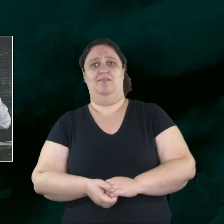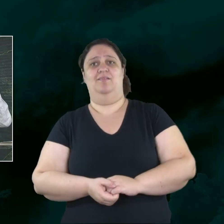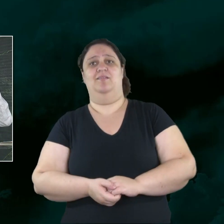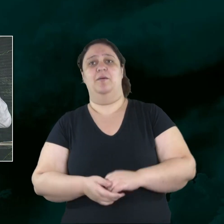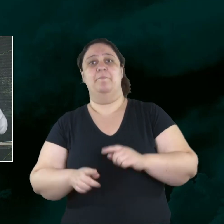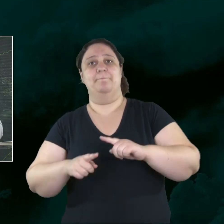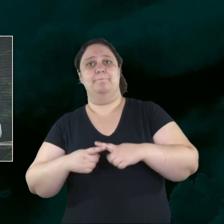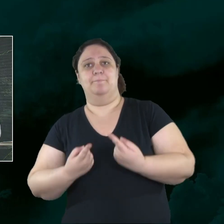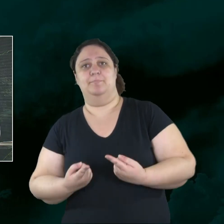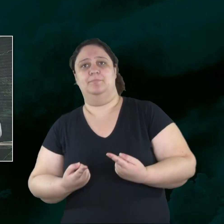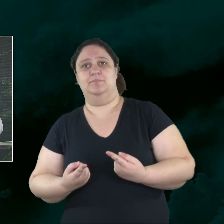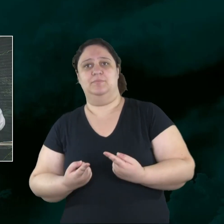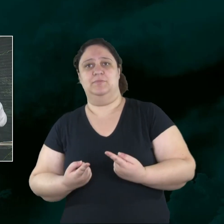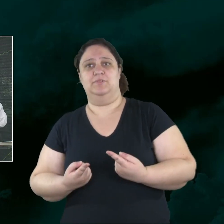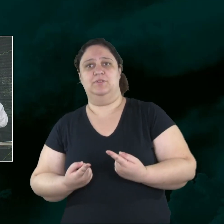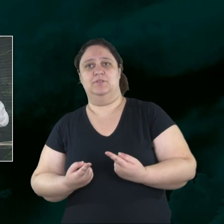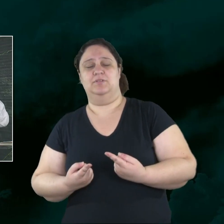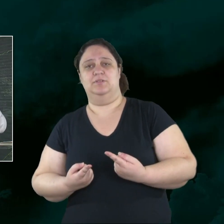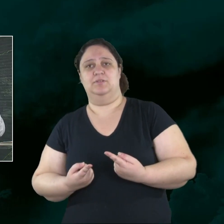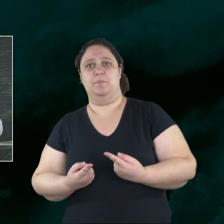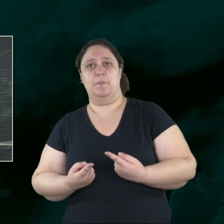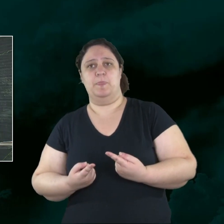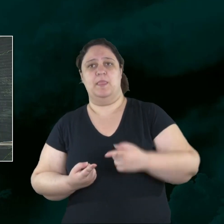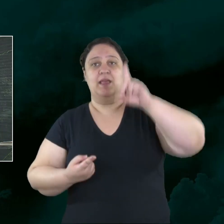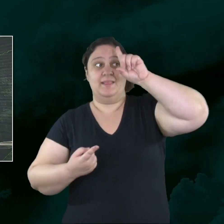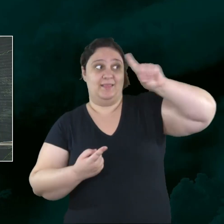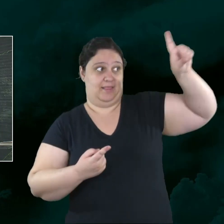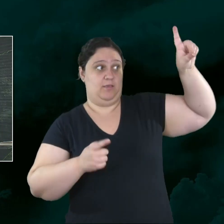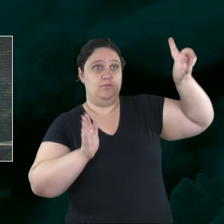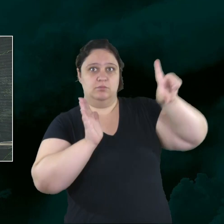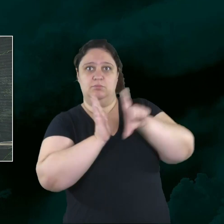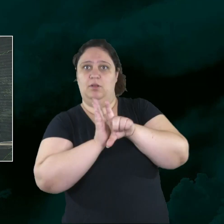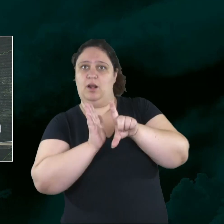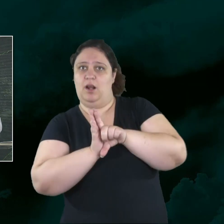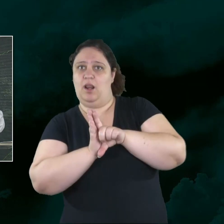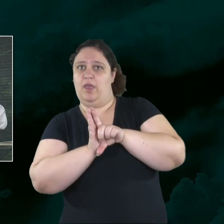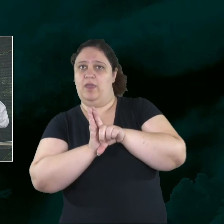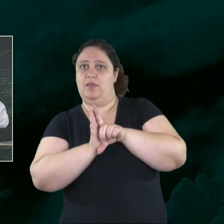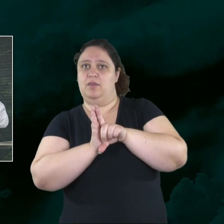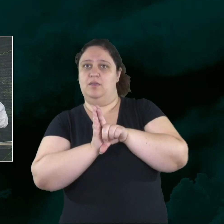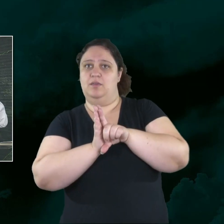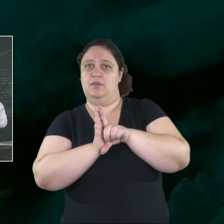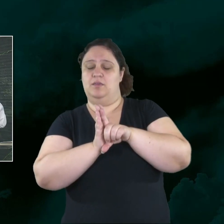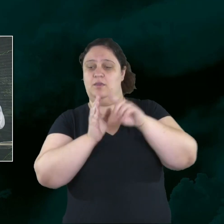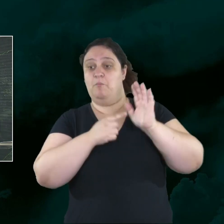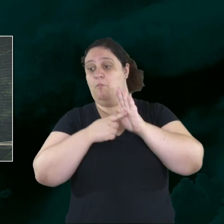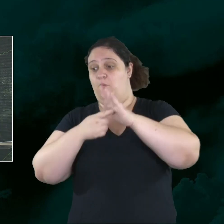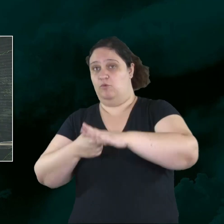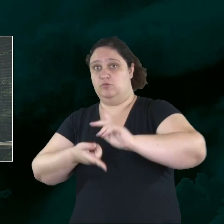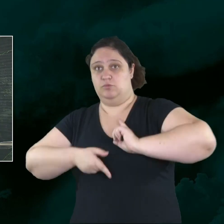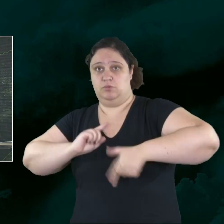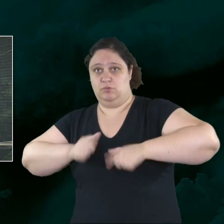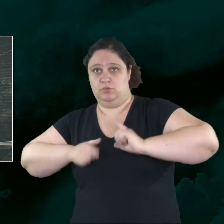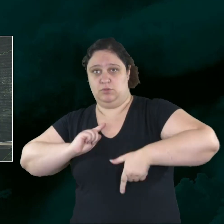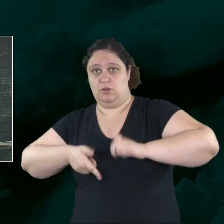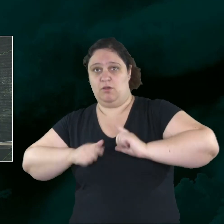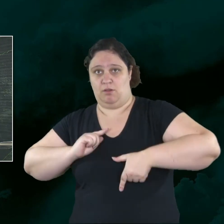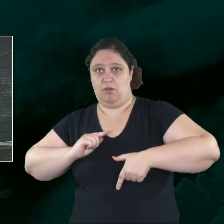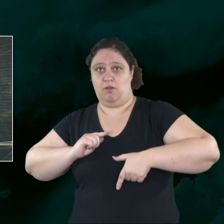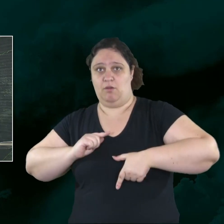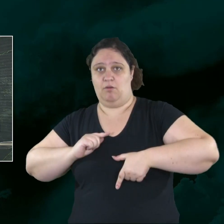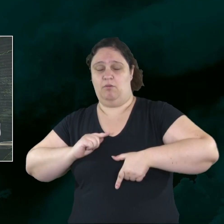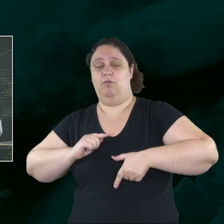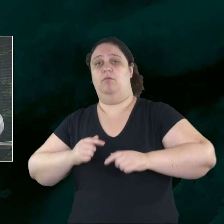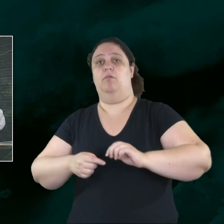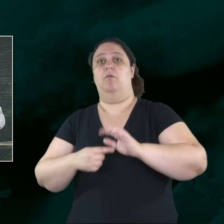a lei que o Senhor deu para o povo de Israel, mostrado no Pentateuco, nos 5 livros de